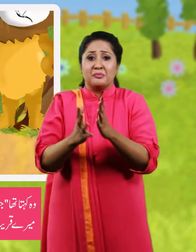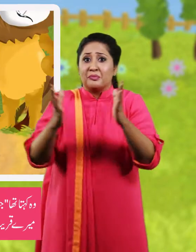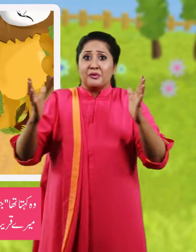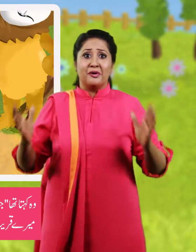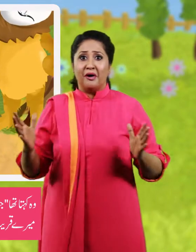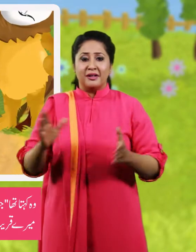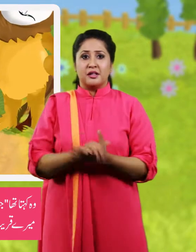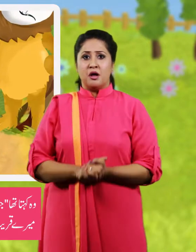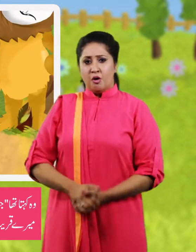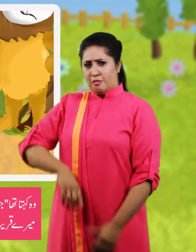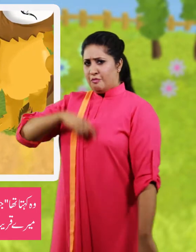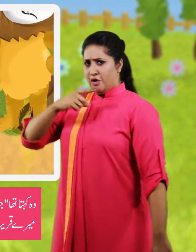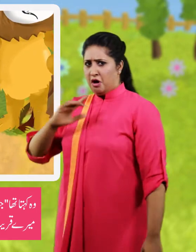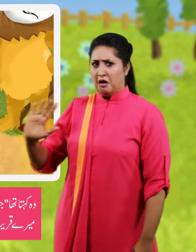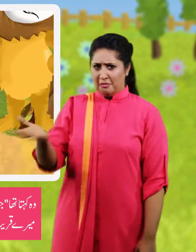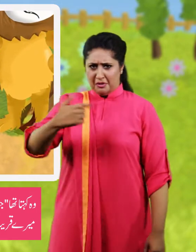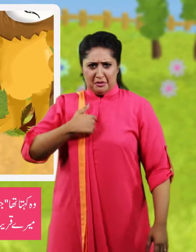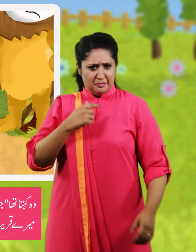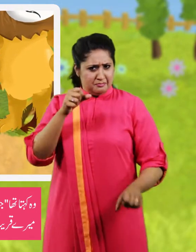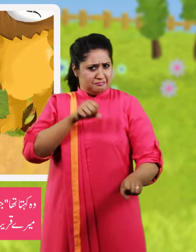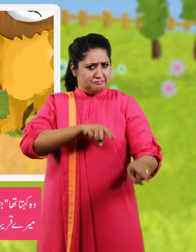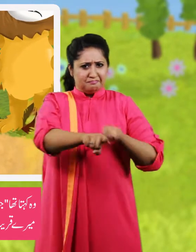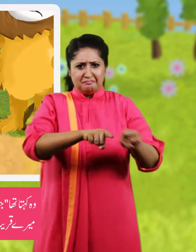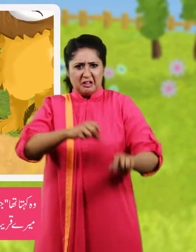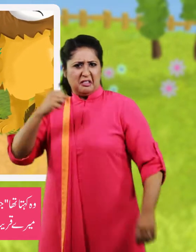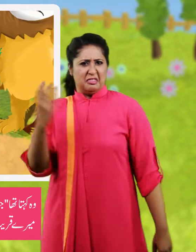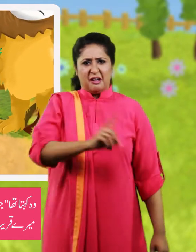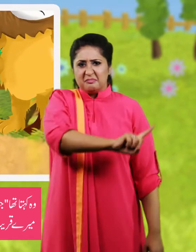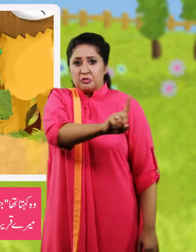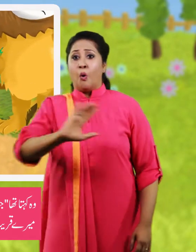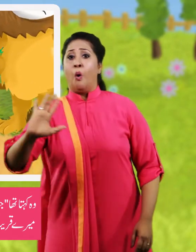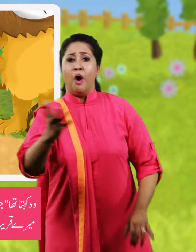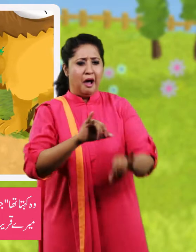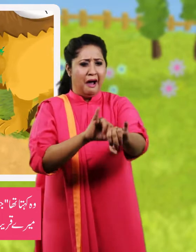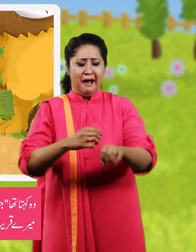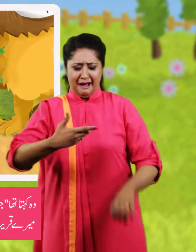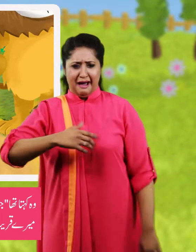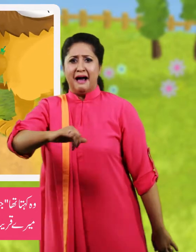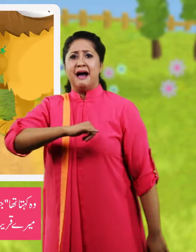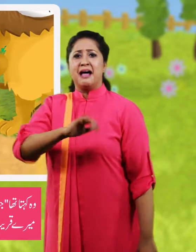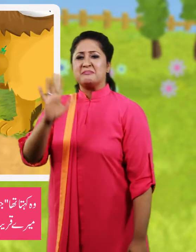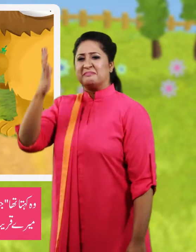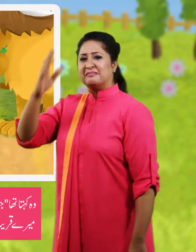وہ کہتا تھا جب میں اپنی پوری رفتار سے بھاگتا ہوں تو میرے قریب کوئی بھی نہیں آ سکتا